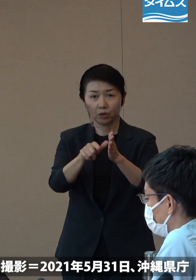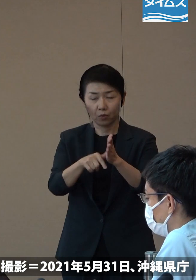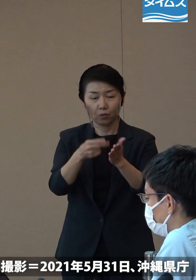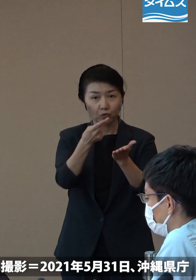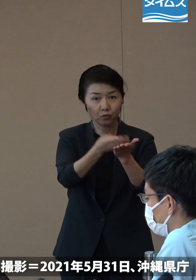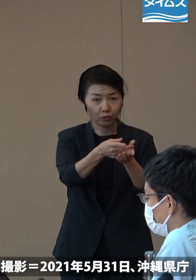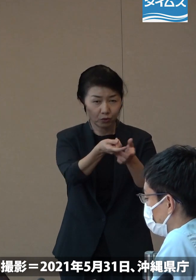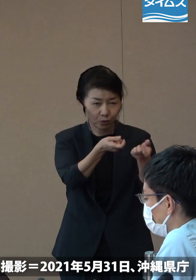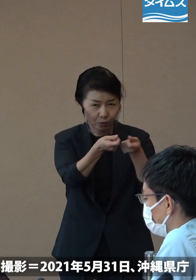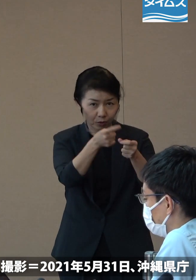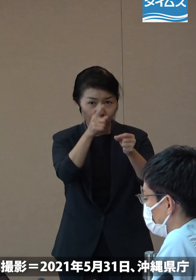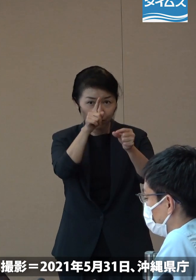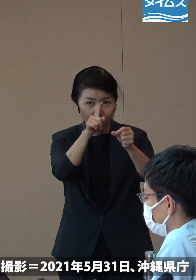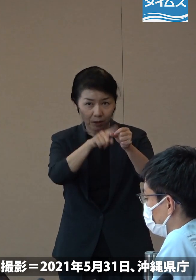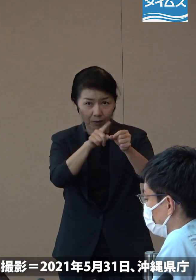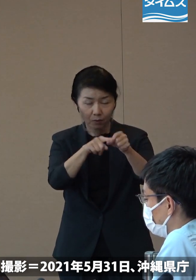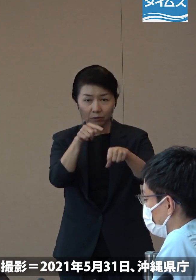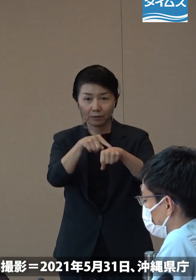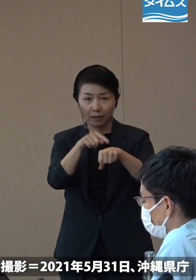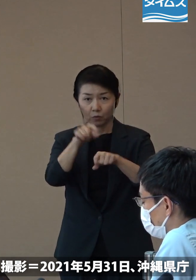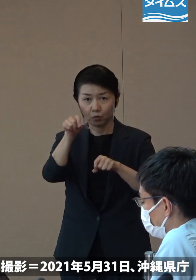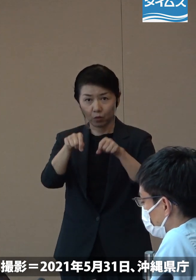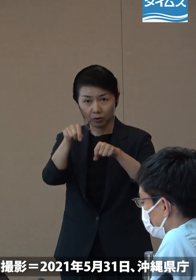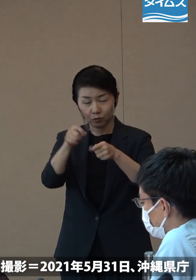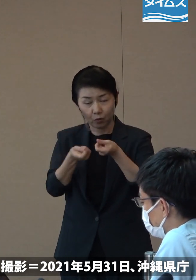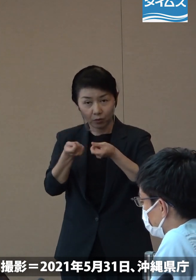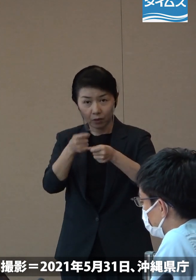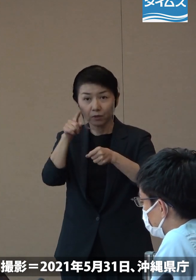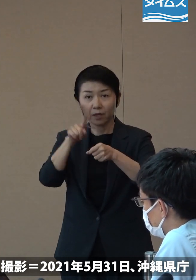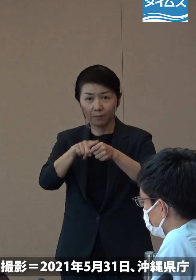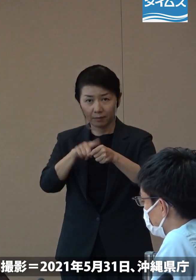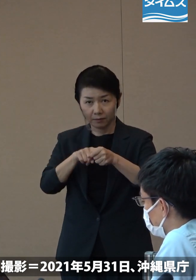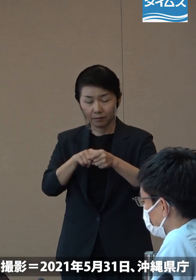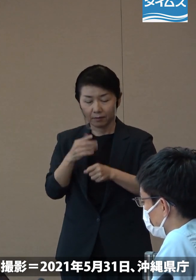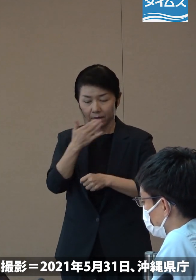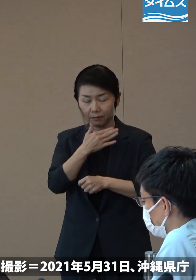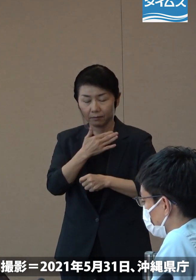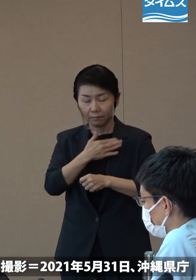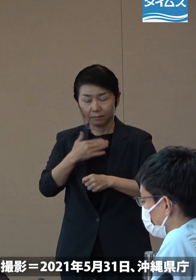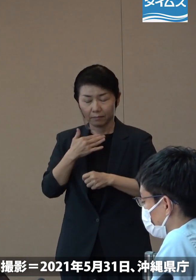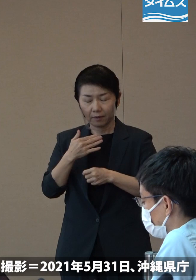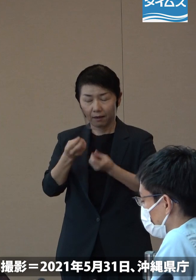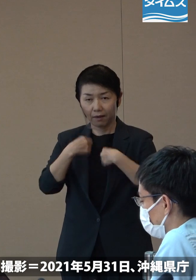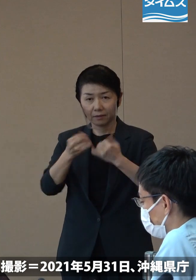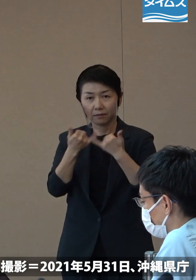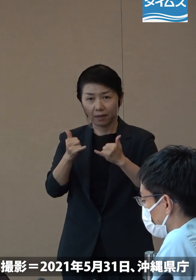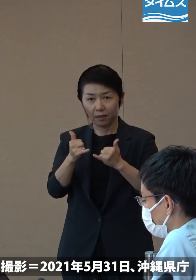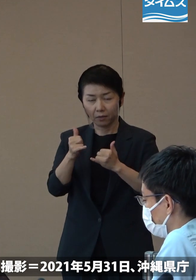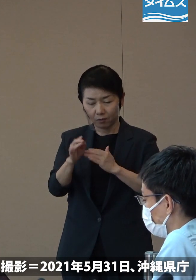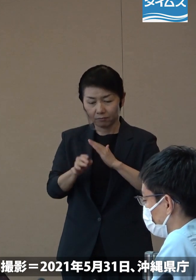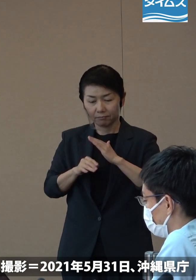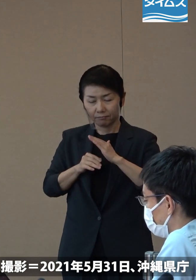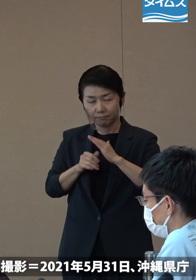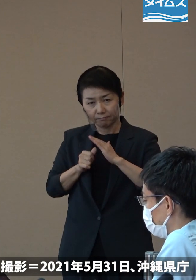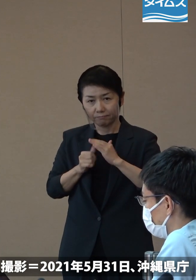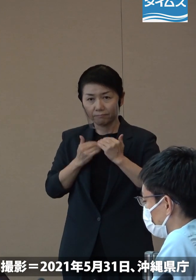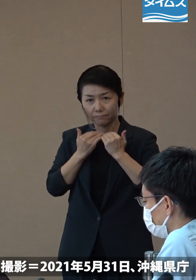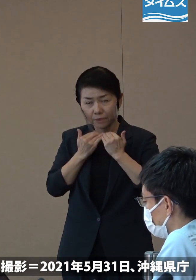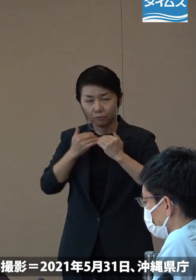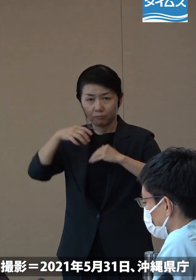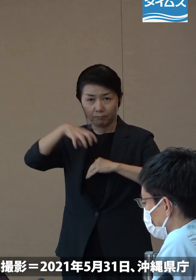の調整に時間を要する事態に備え、感染者の一時待機場所の確保に向け検討を行っているところです